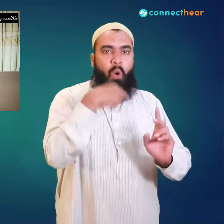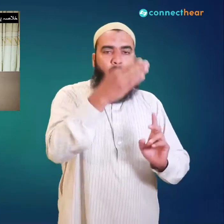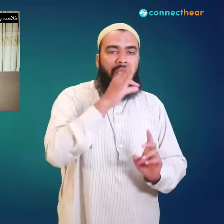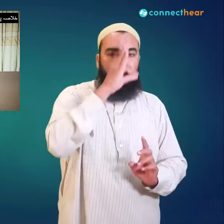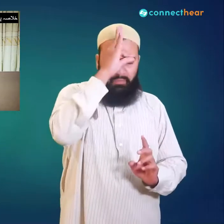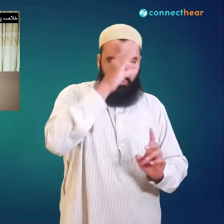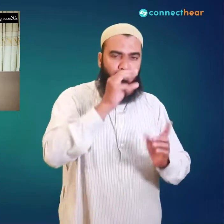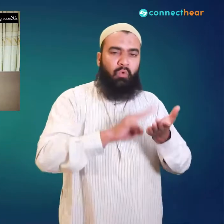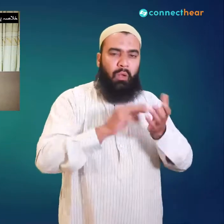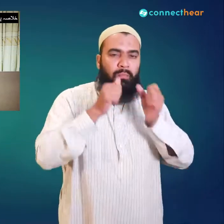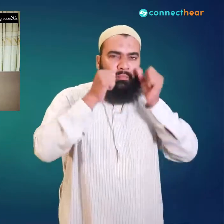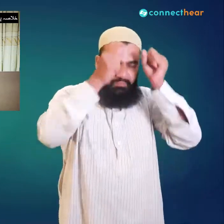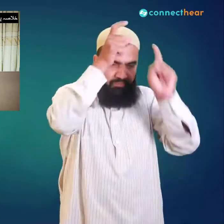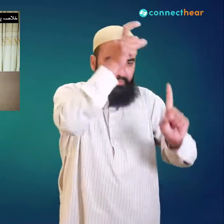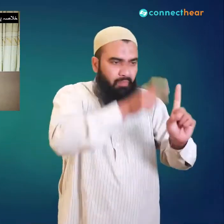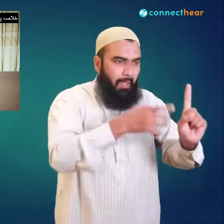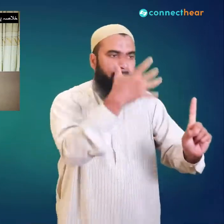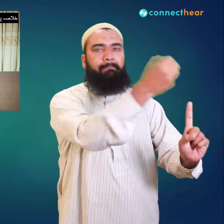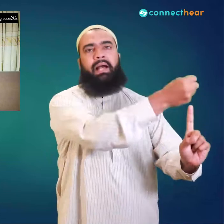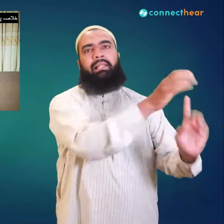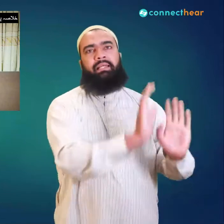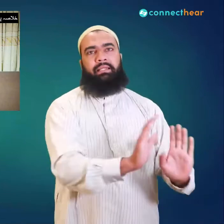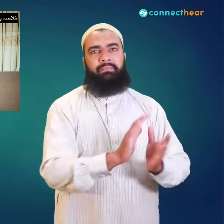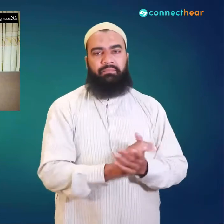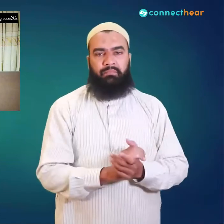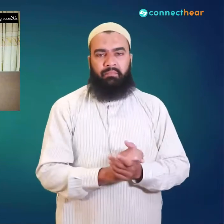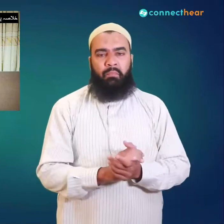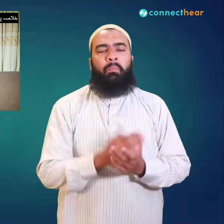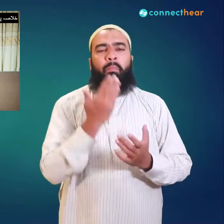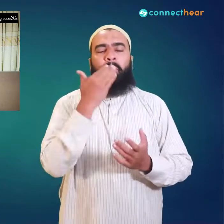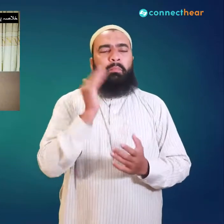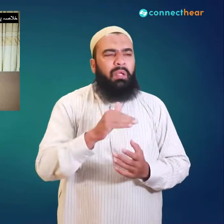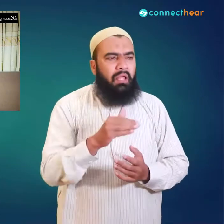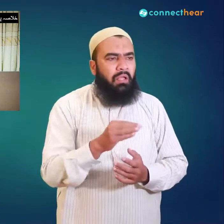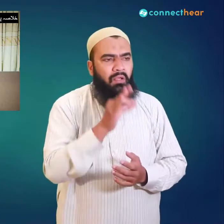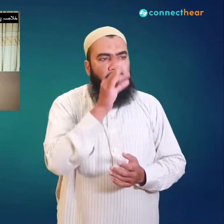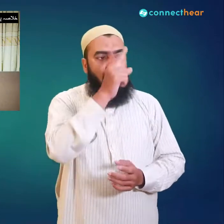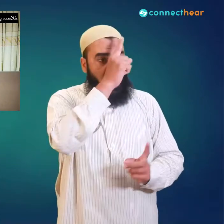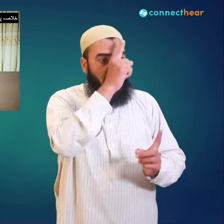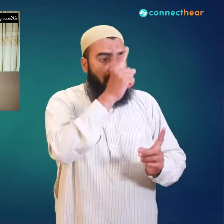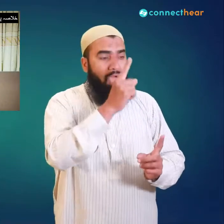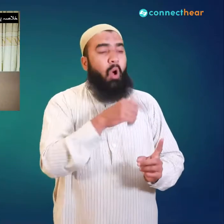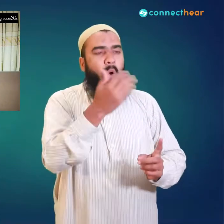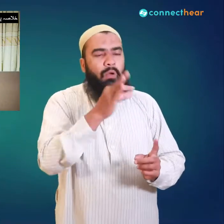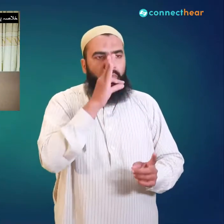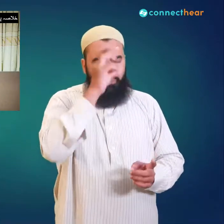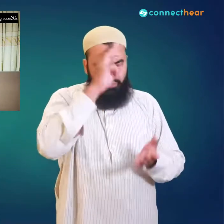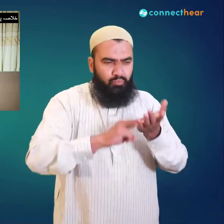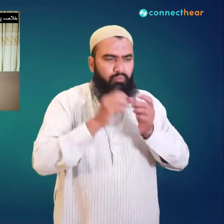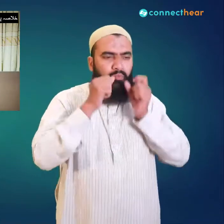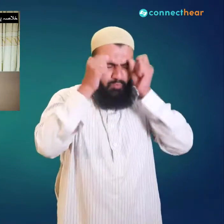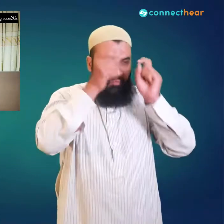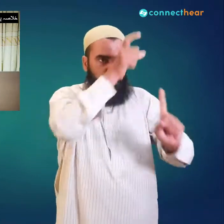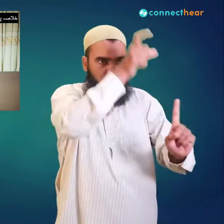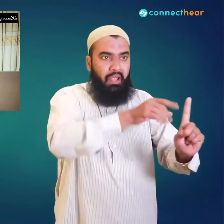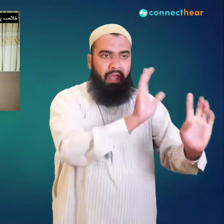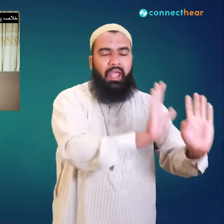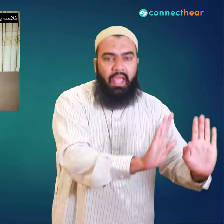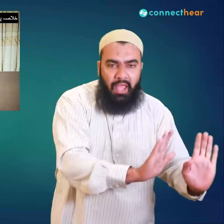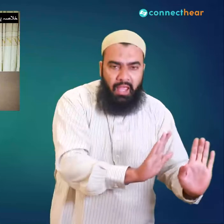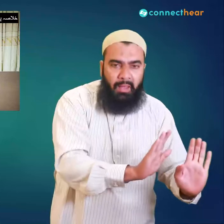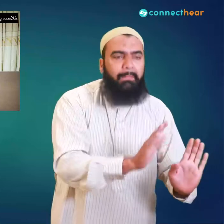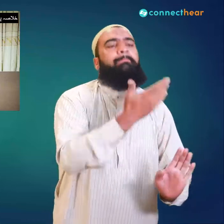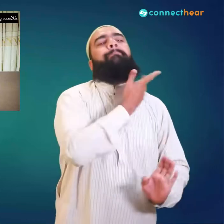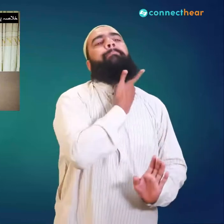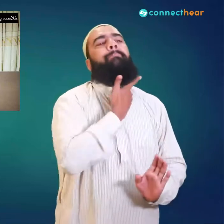اس کو چھوڑ دیا گیا ہے کہ وہ اس کو کیسے تقسیم کرتے ہیں۔ البتہ مدات کا ذکر فرما دیا کہ ان مدات میں